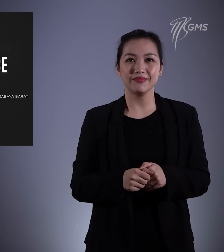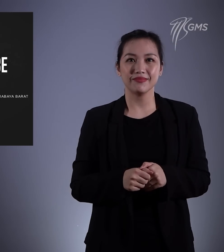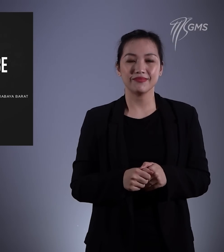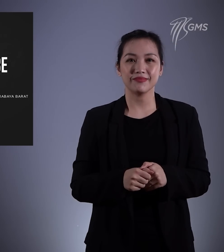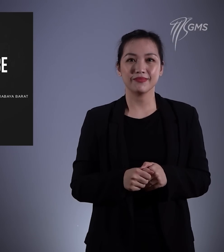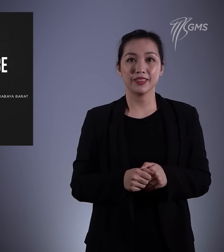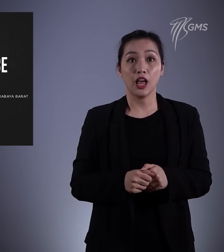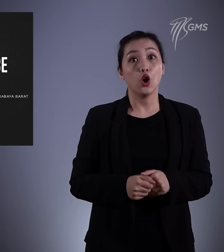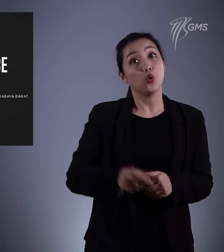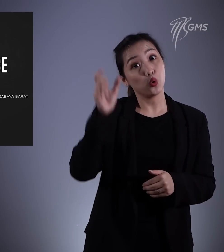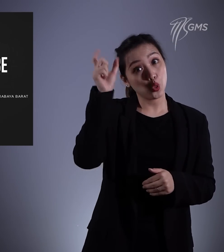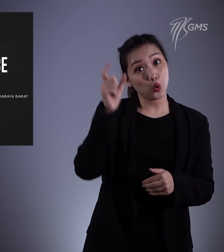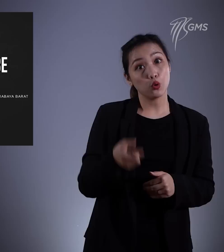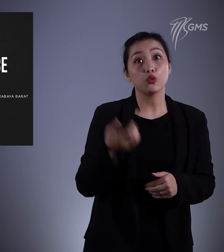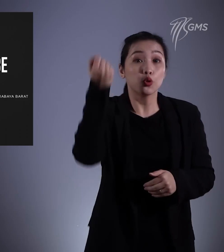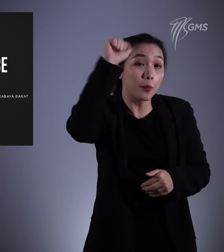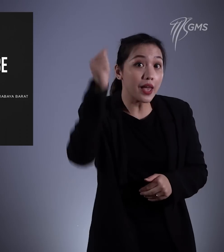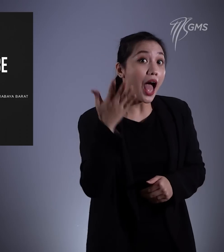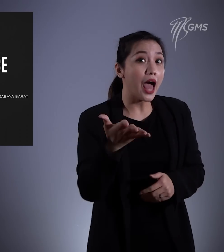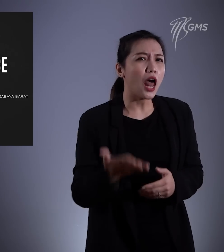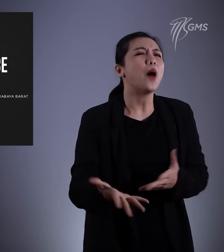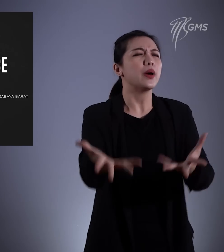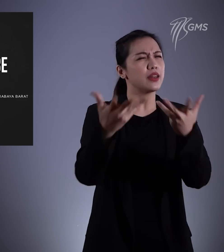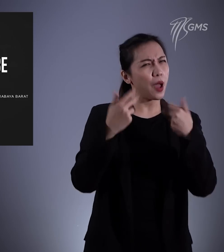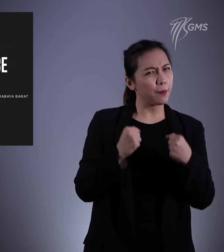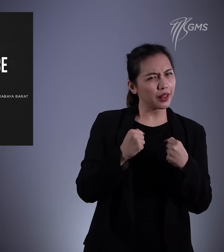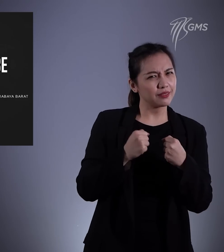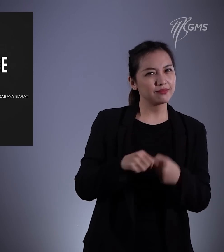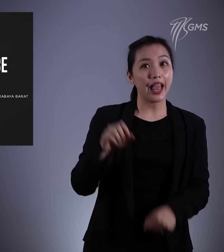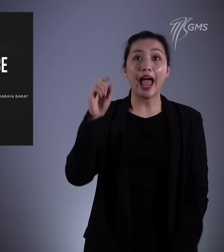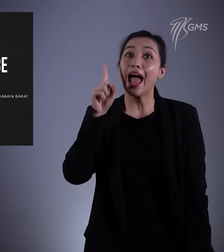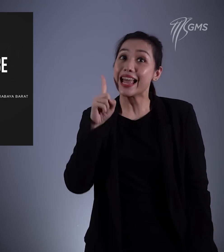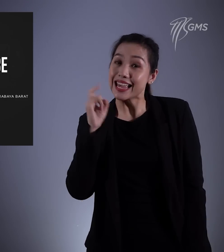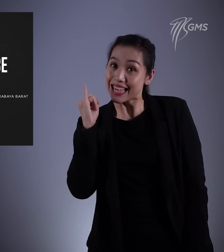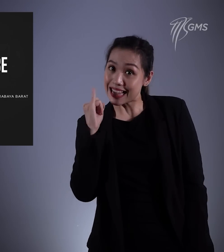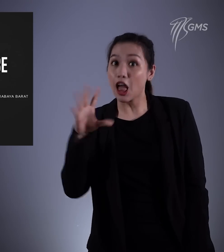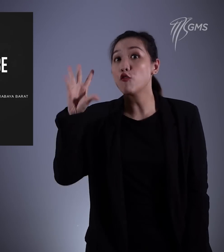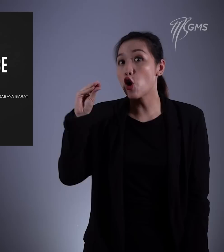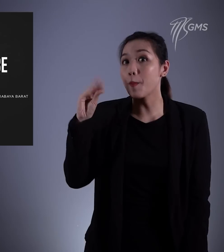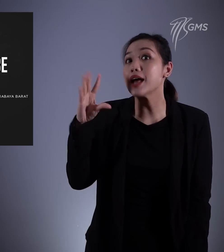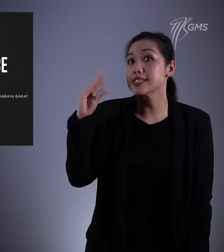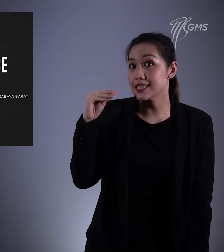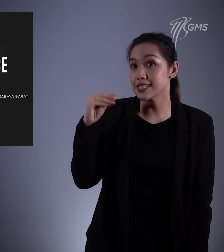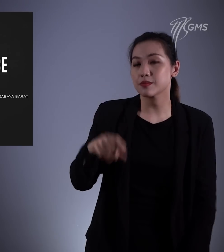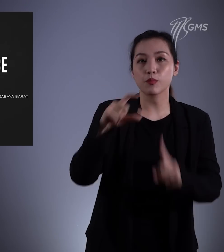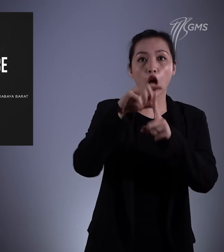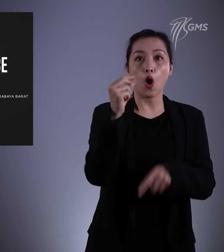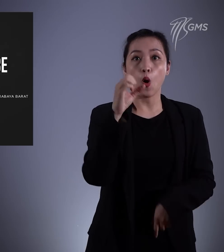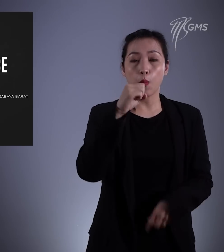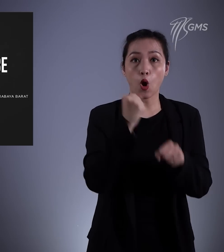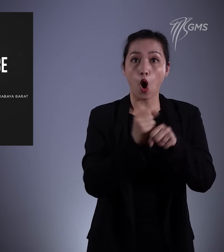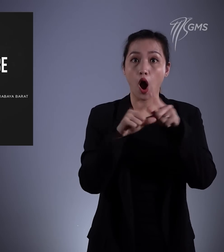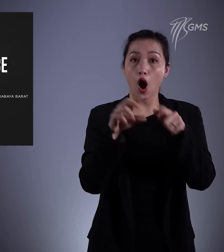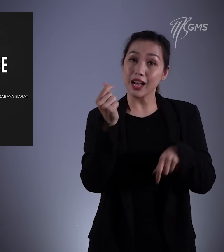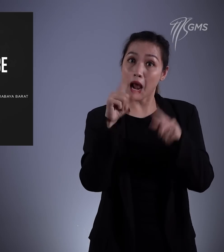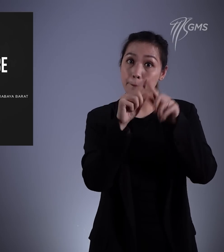dapat informasi yang terbaru tentang program-program yang ada di Gereja Mawar Sharon, program-program yang bisa